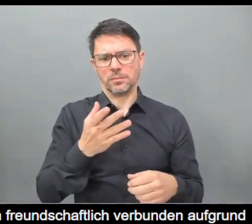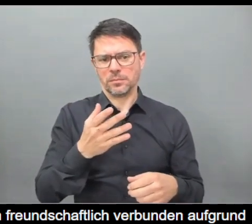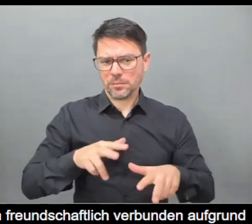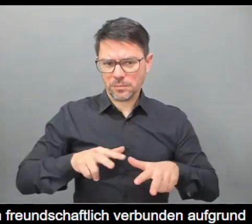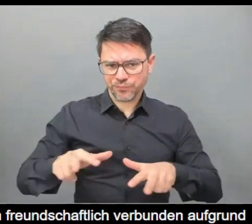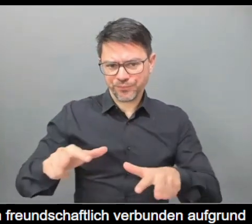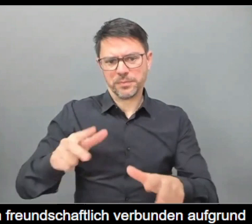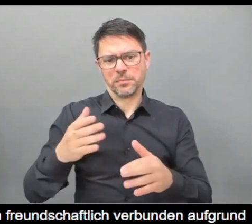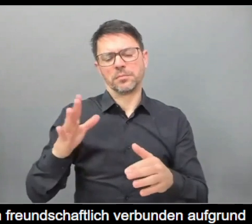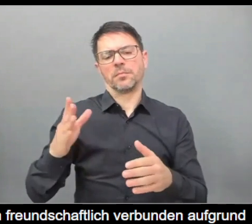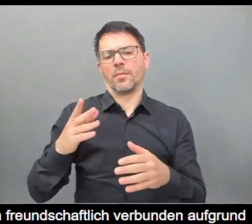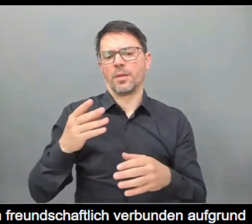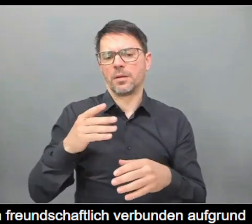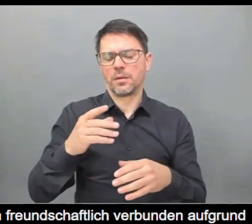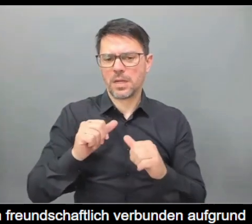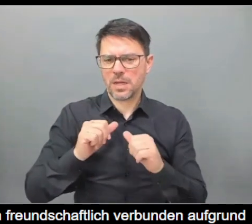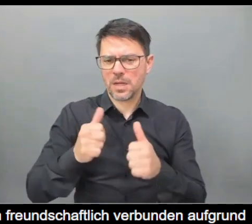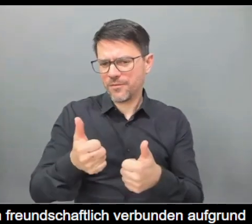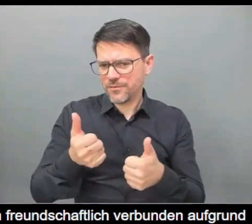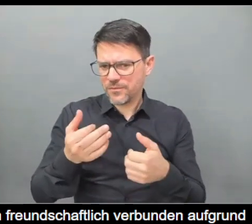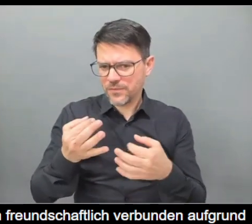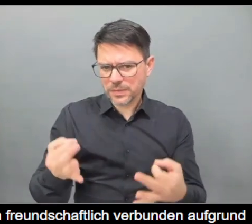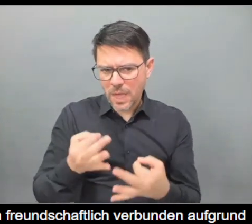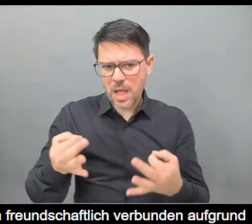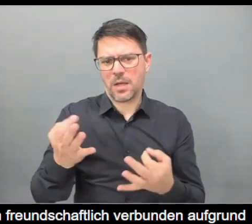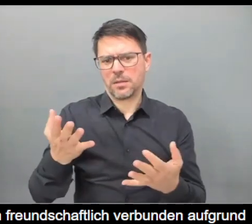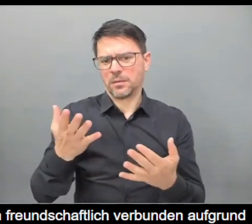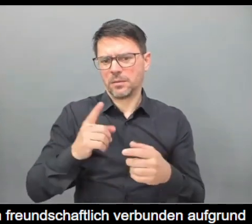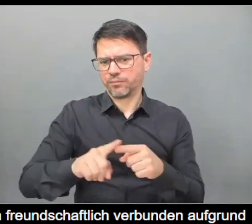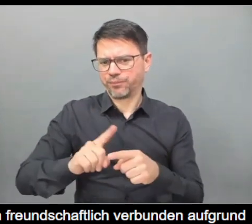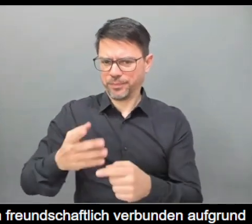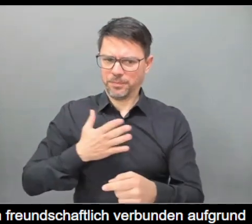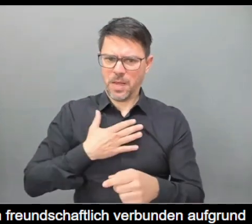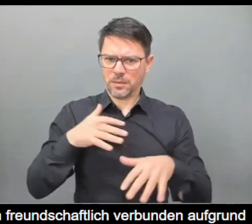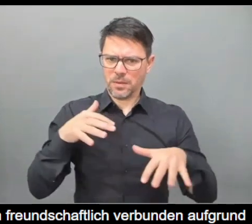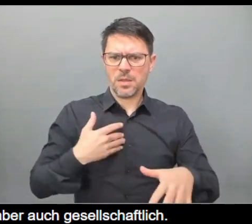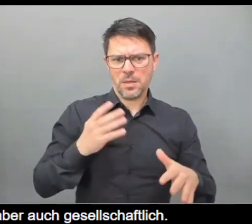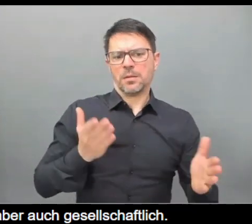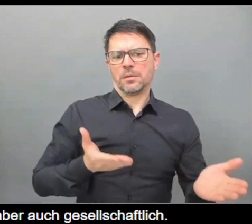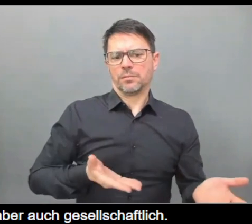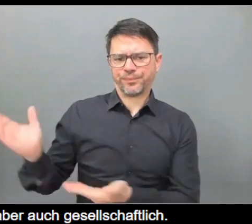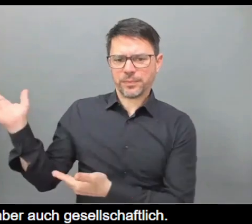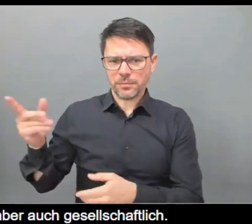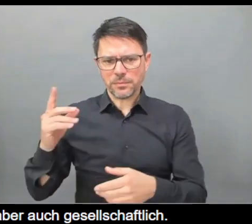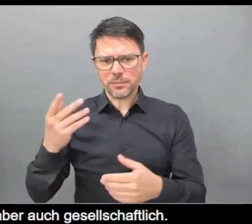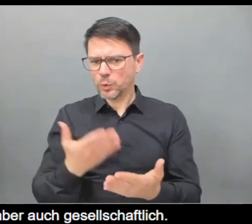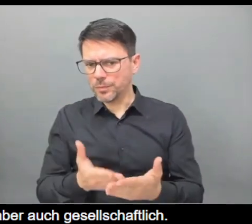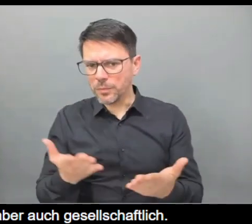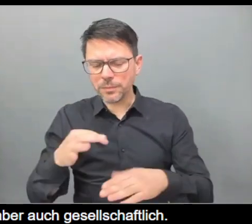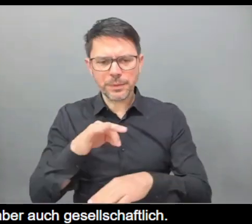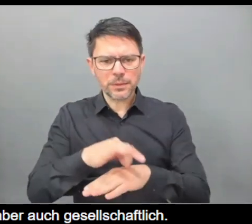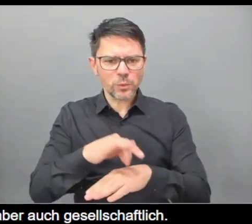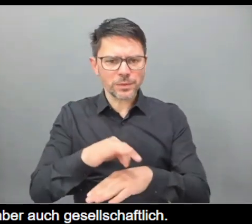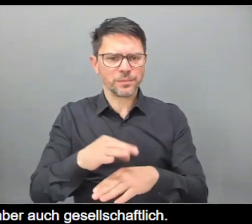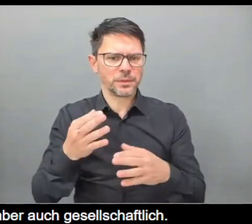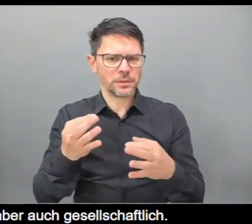Blut-, Gas-Analysesysteme, sonstige Verbrauchsgüter sowie Einsatzmaterial des Katastrophenschutzes